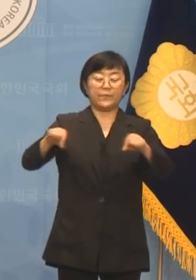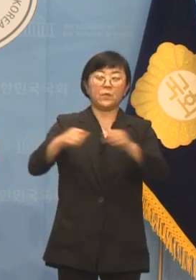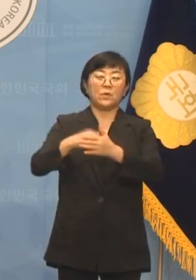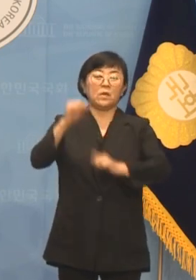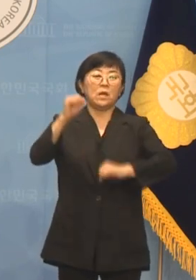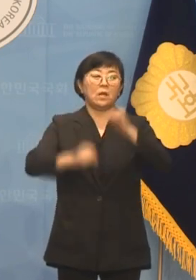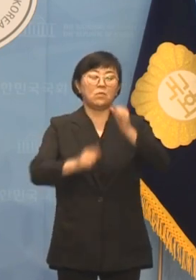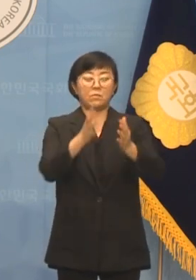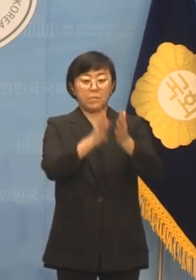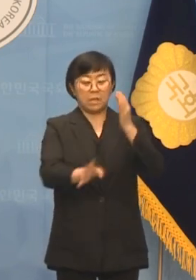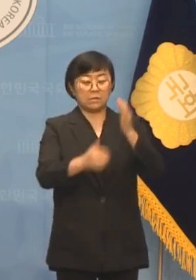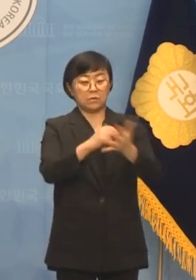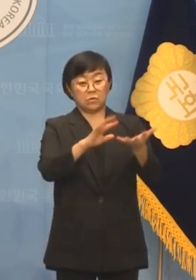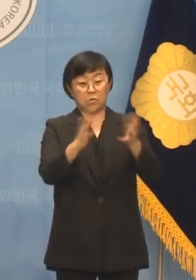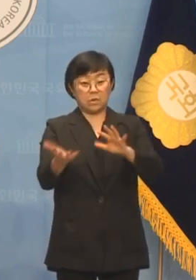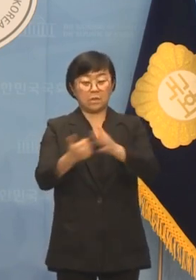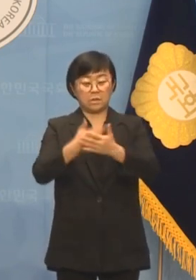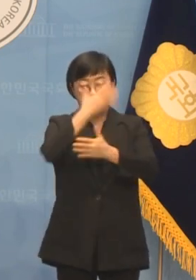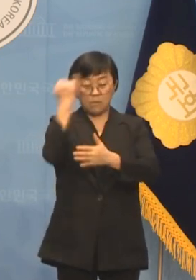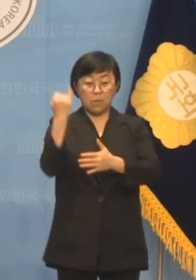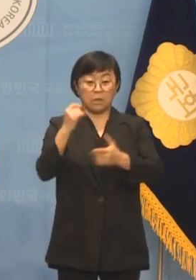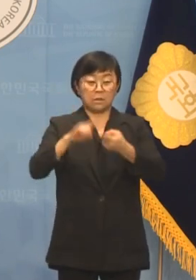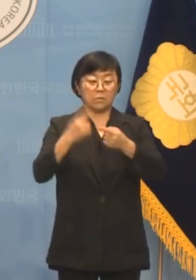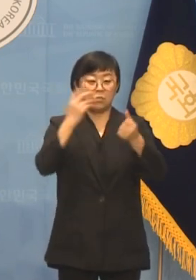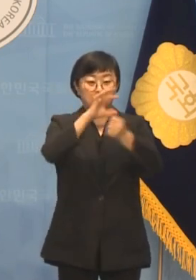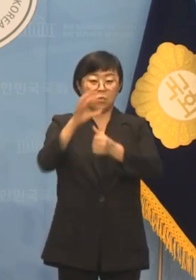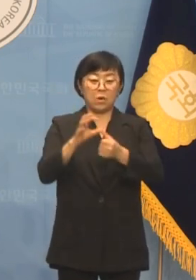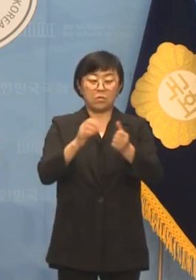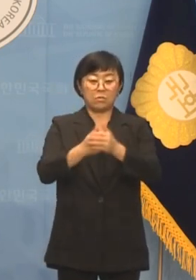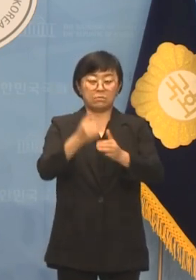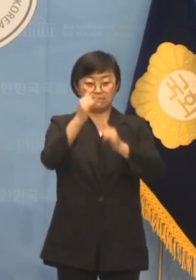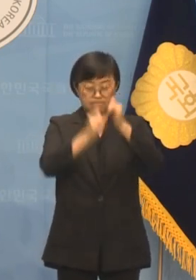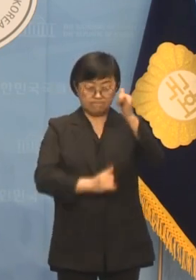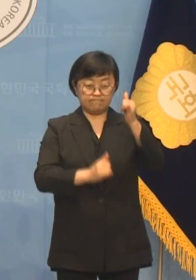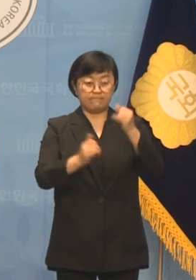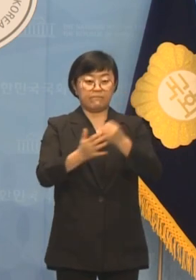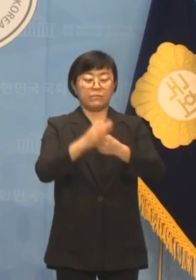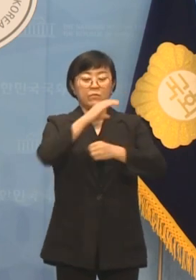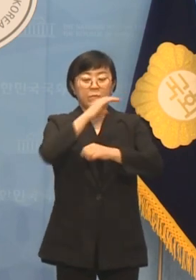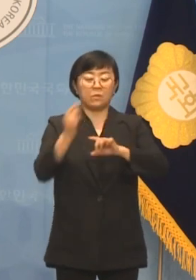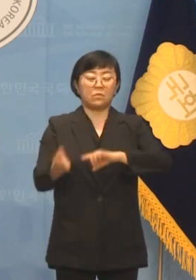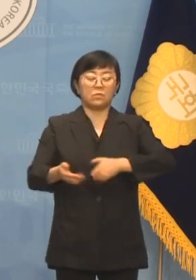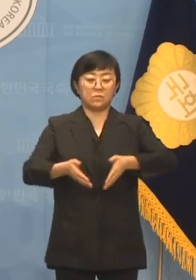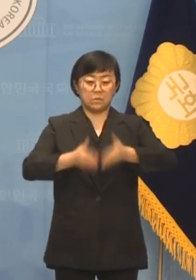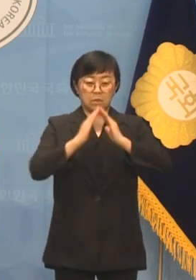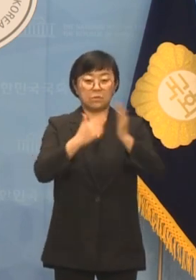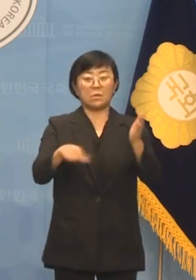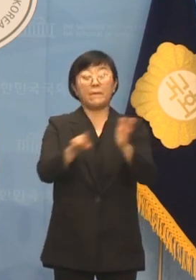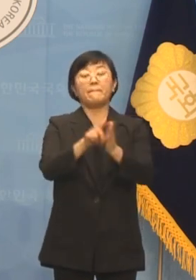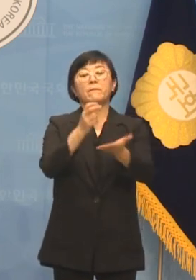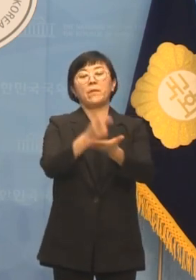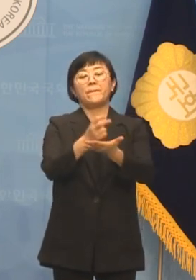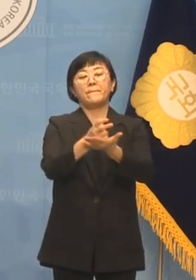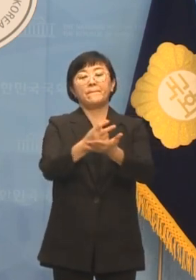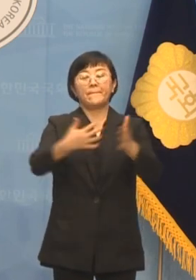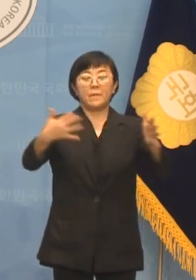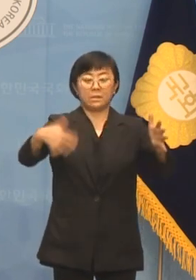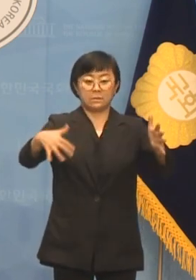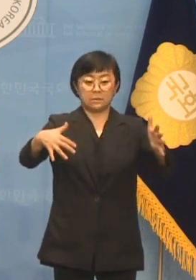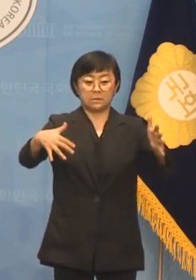만행에 희생된 위안부 피해 할머니들을 보호하고 역사를 바로 세우기 위해 발의된 법안이지만